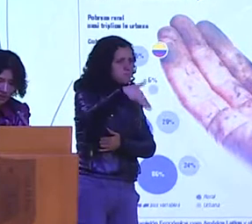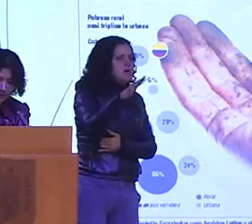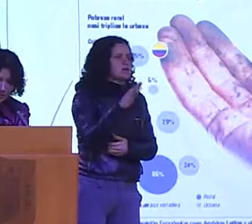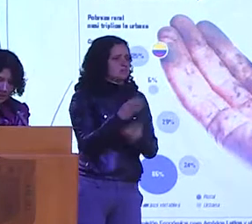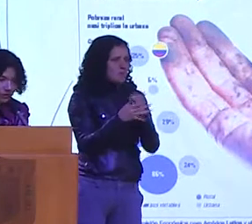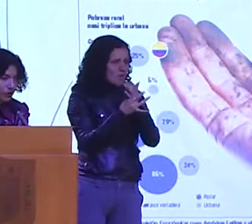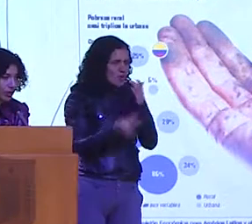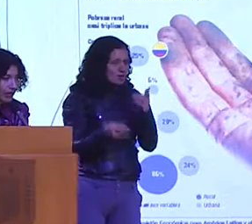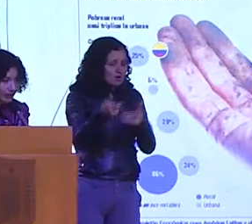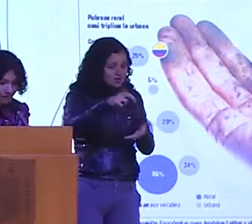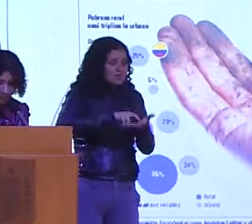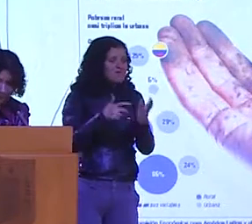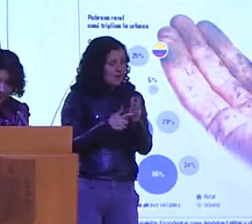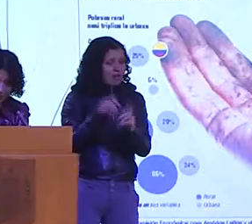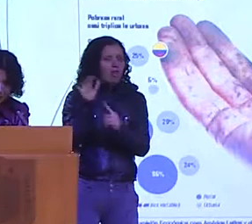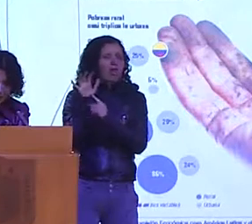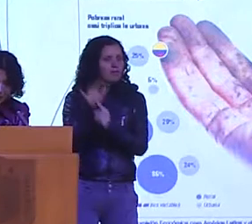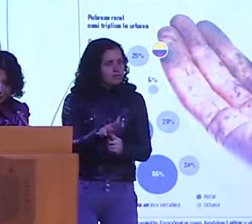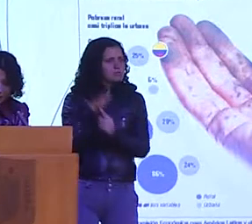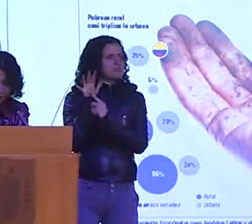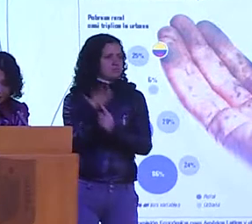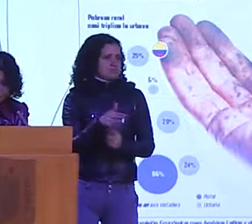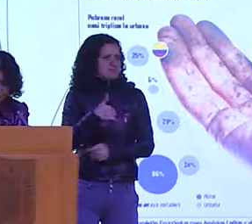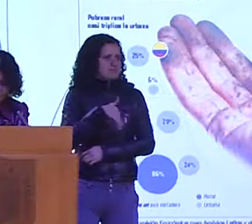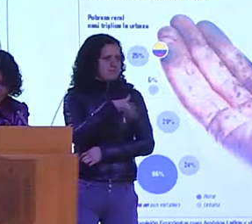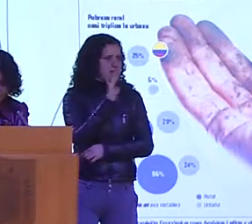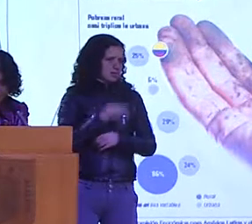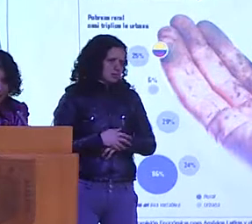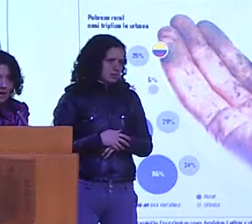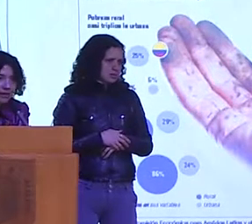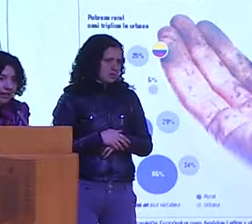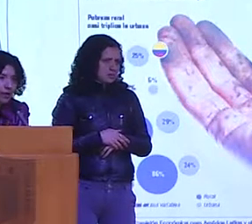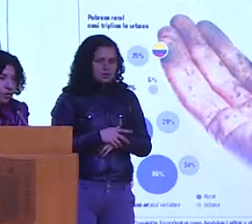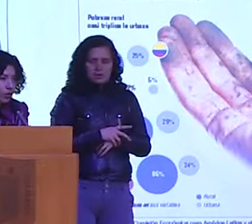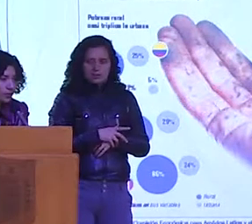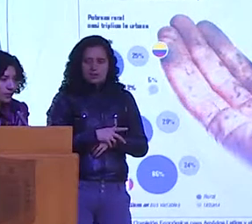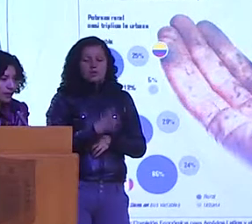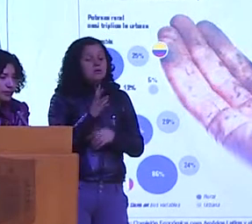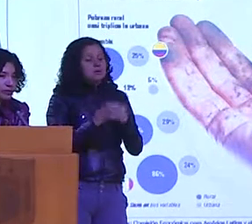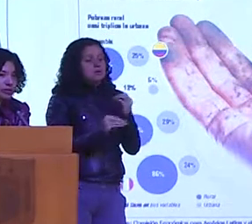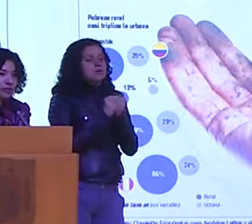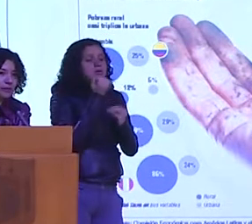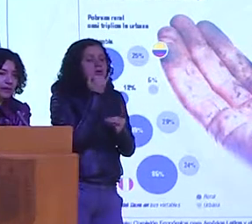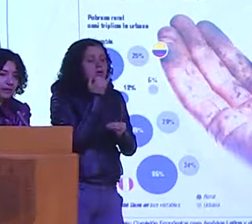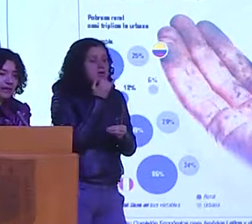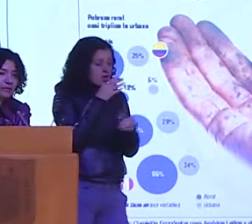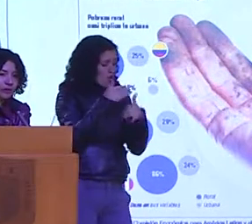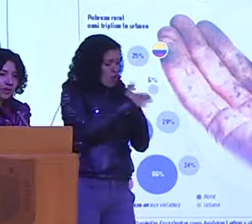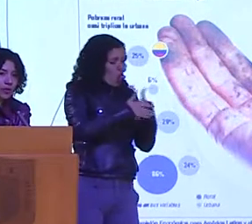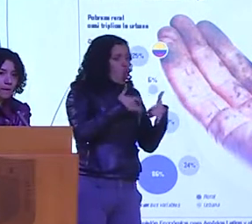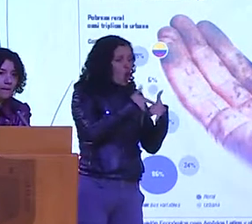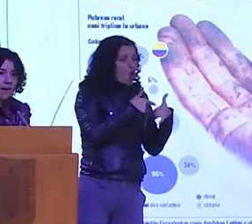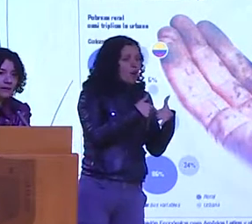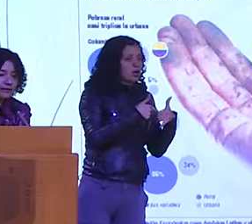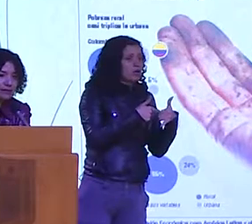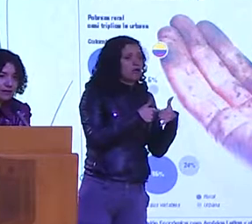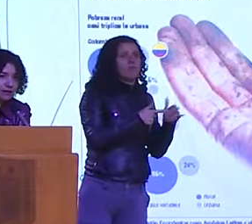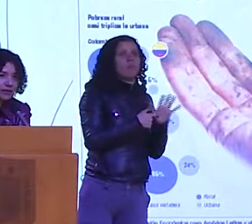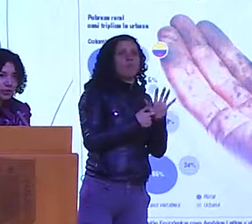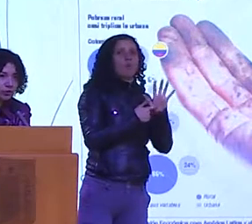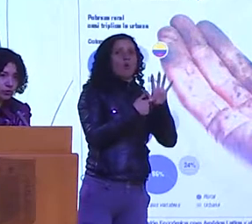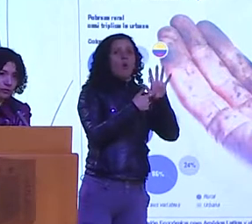Esa es una discriminación altísima. Y además se dice que Colombia ha sido uno de los países que ha demostrado